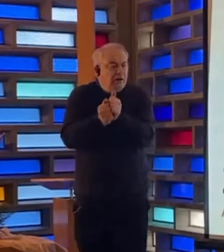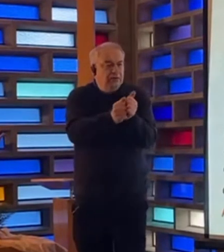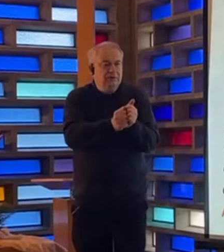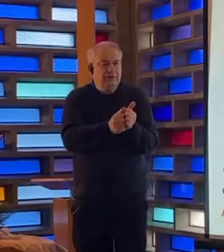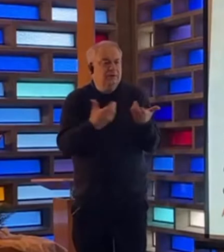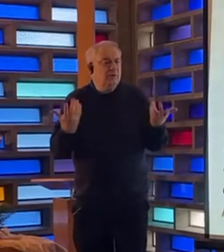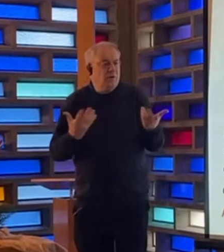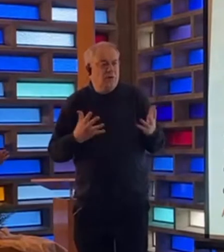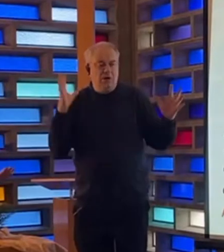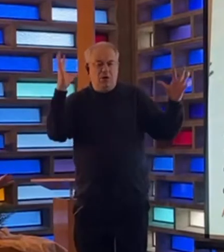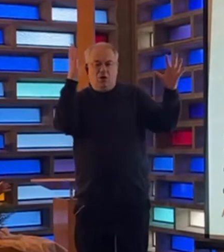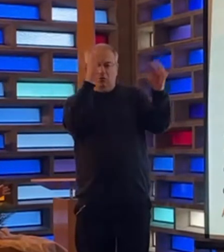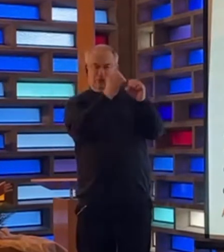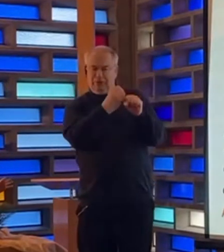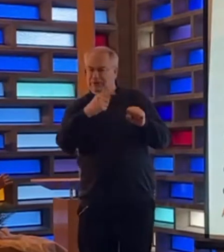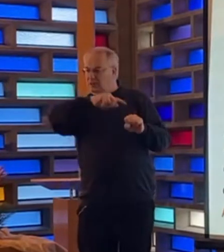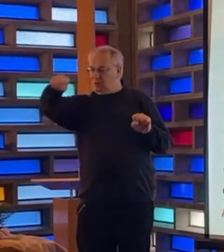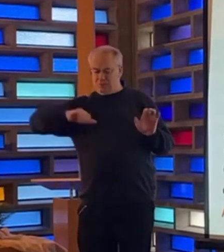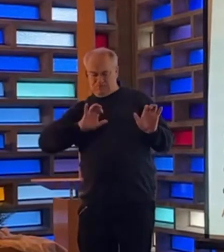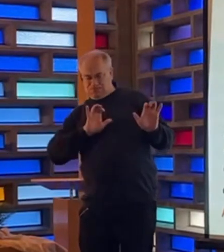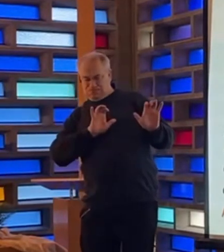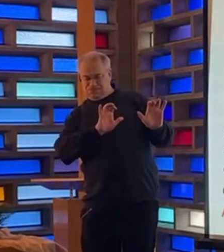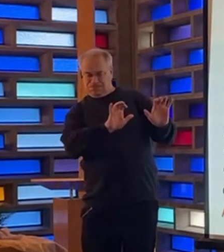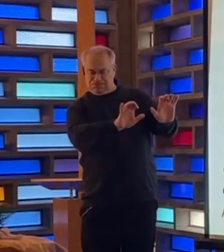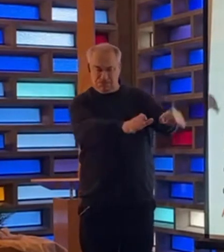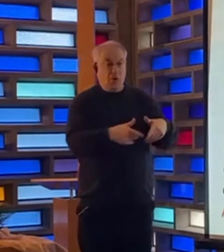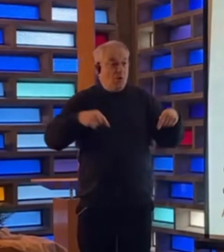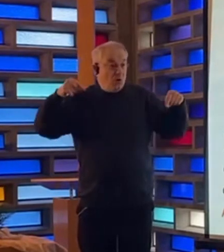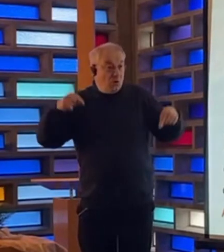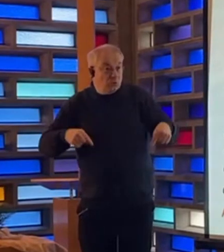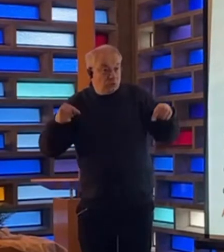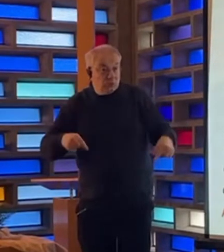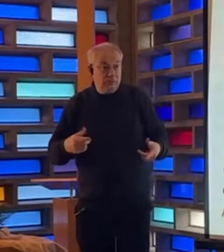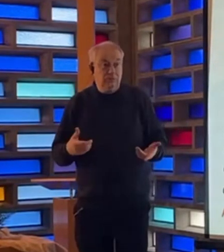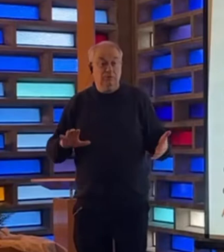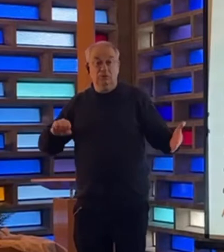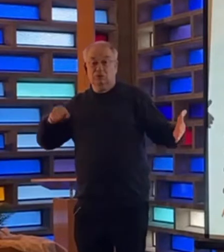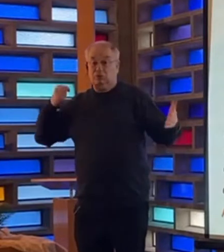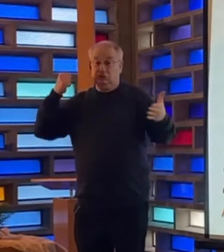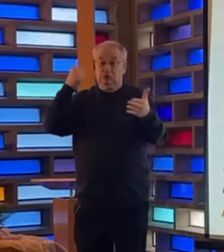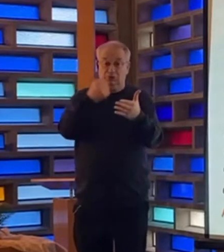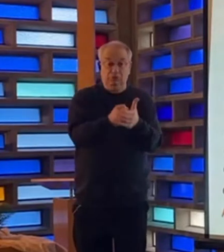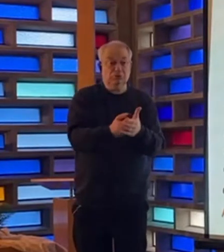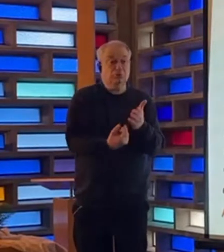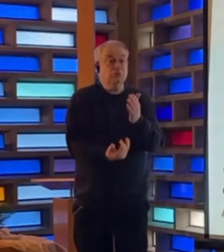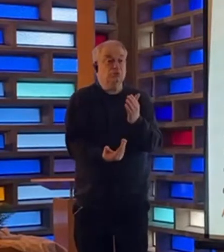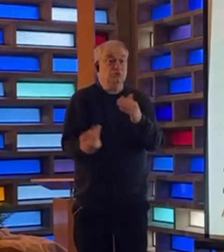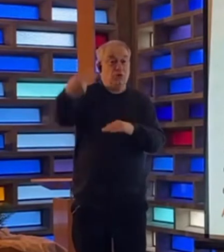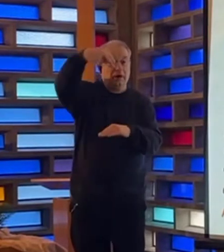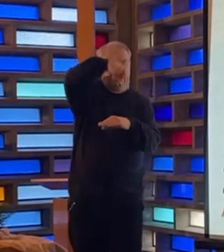reculer l'obscurité aujourd'hui et jusqu'au jour de la résurrection. Amen.